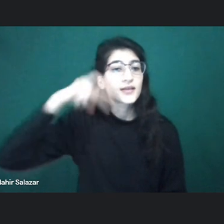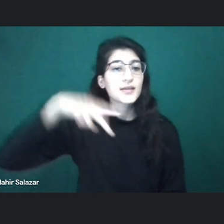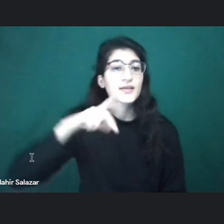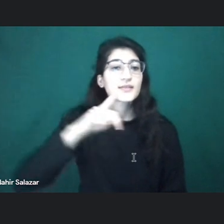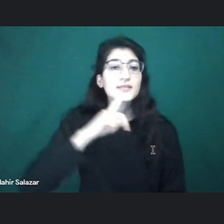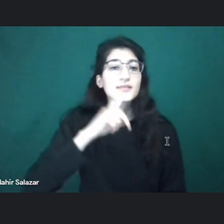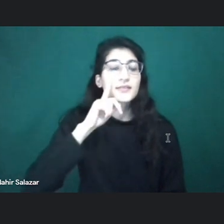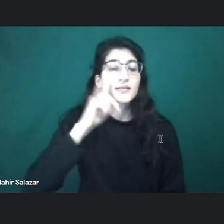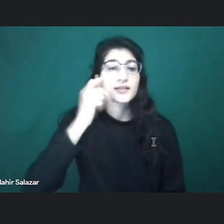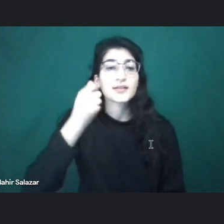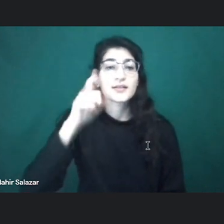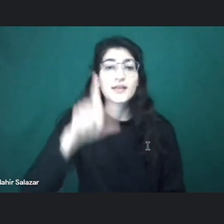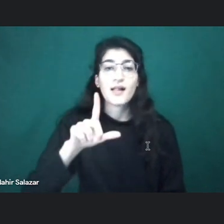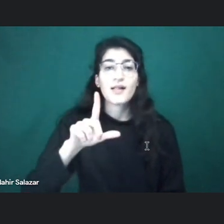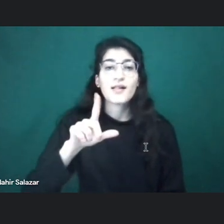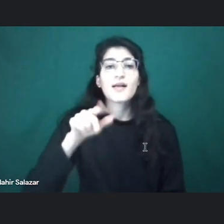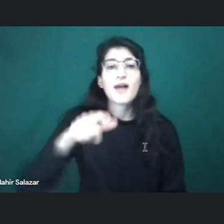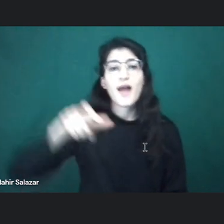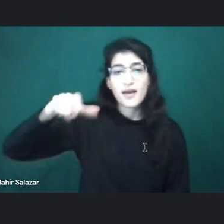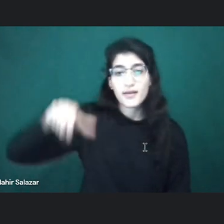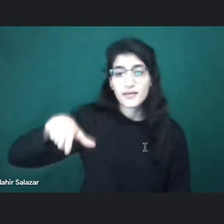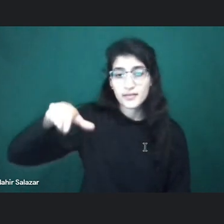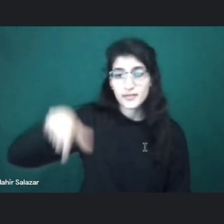Adjetivo. Adjetivo. ¿Y there are?